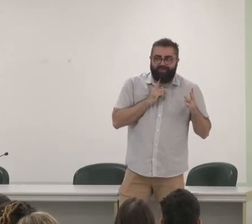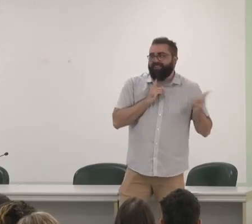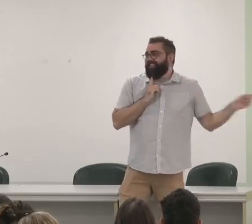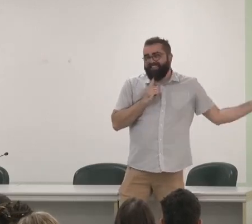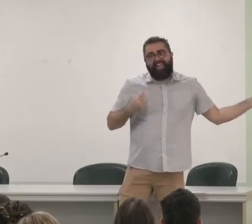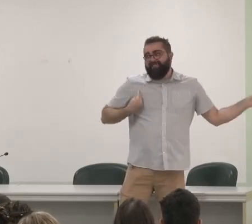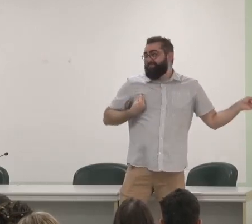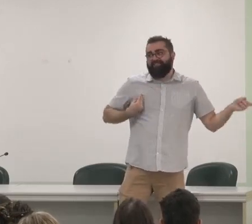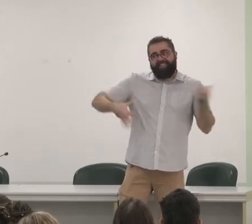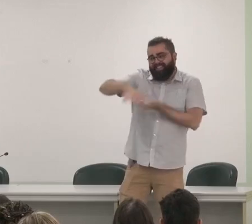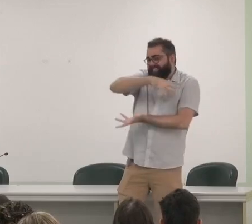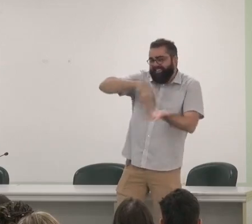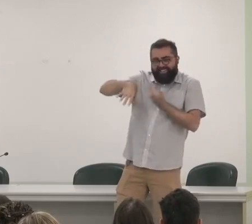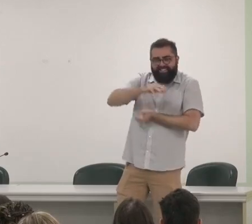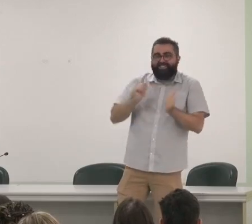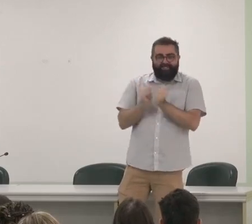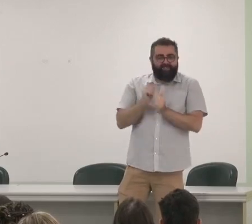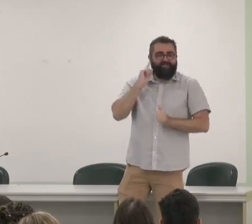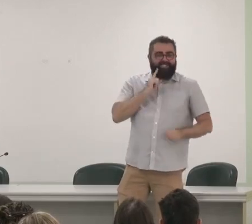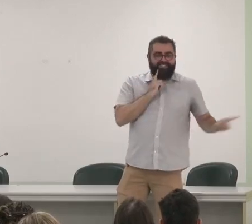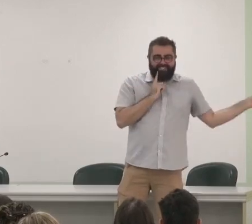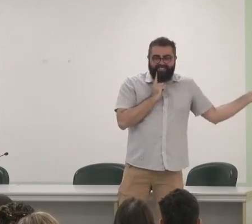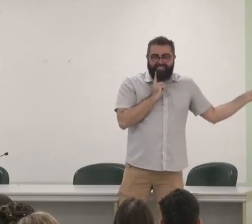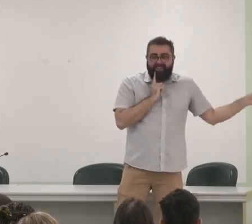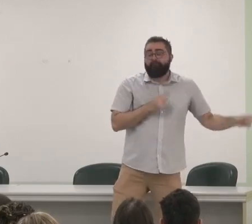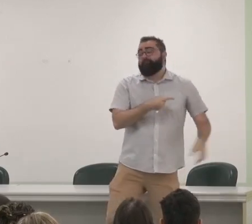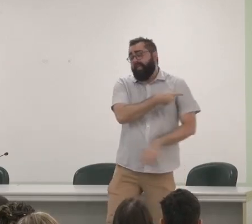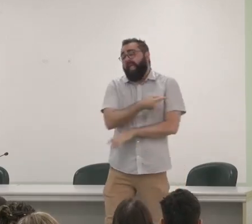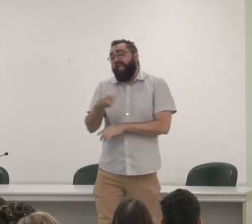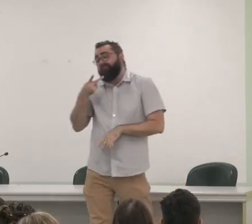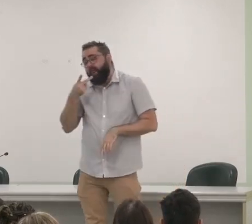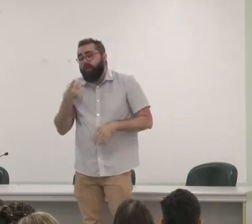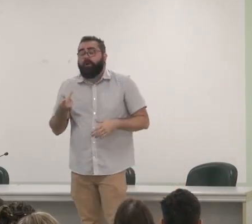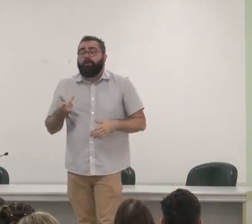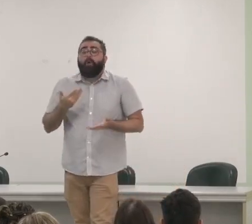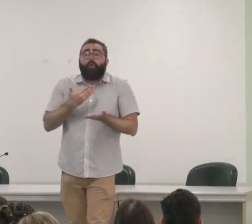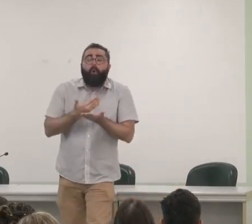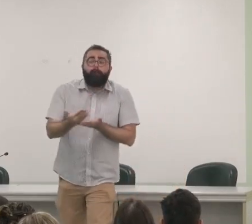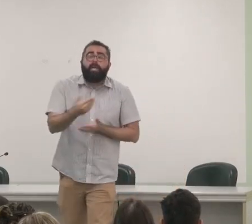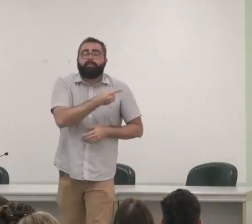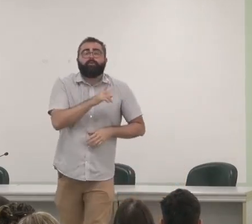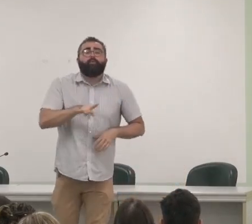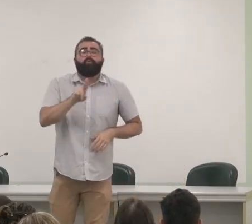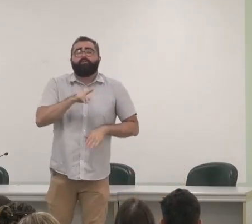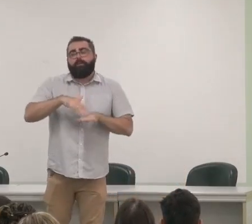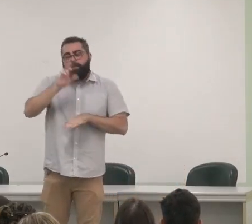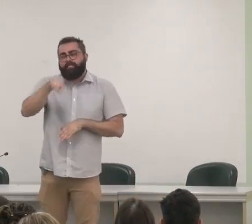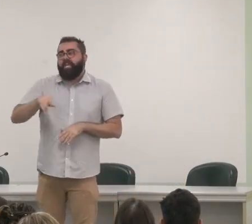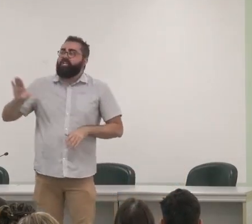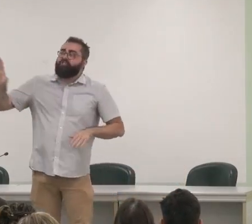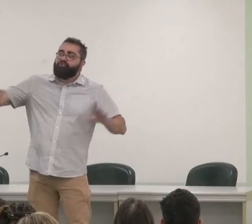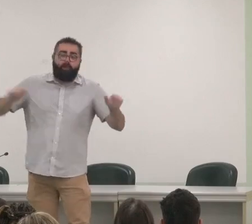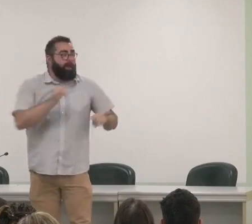surdo. Então, a vida dele é em torno das pessoas surdas. E o que ele acaba dizendo é que